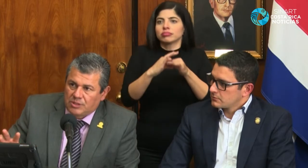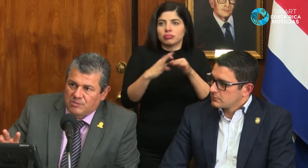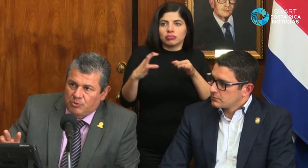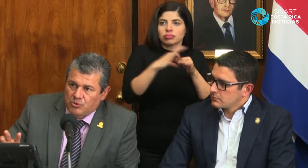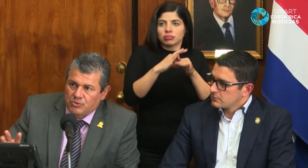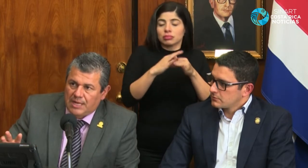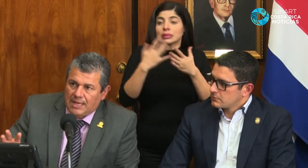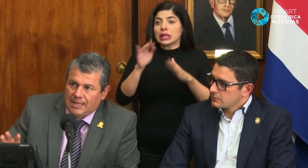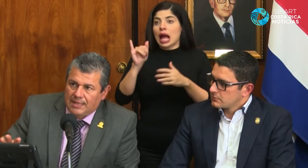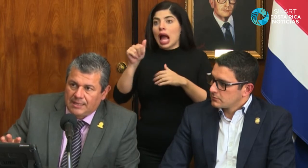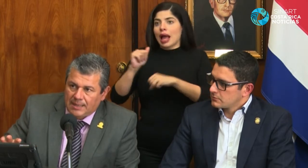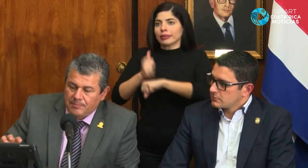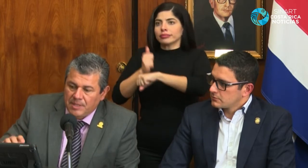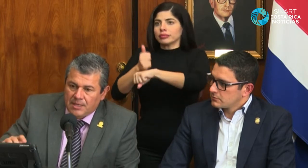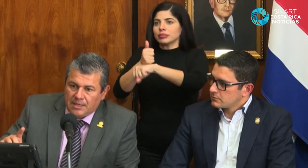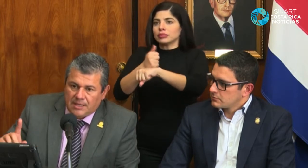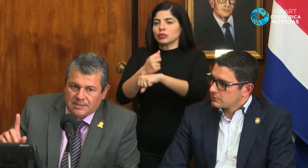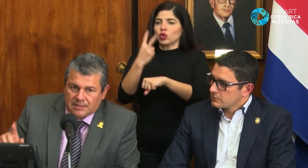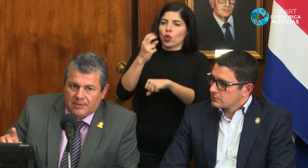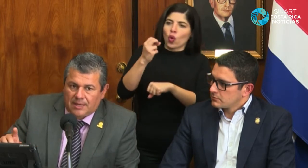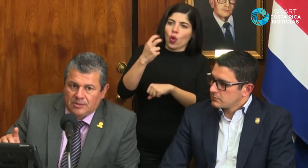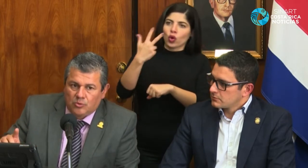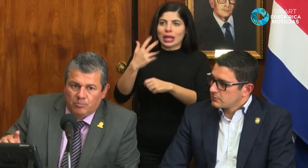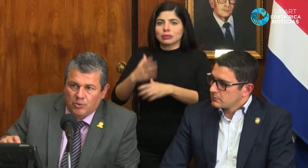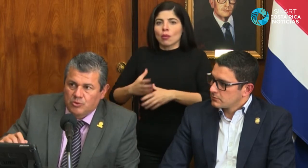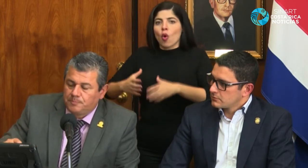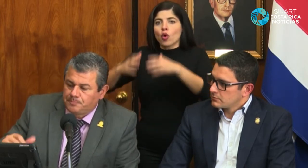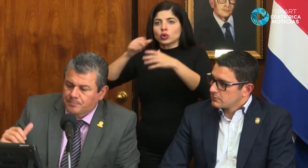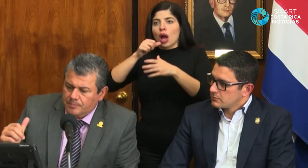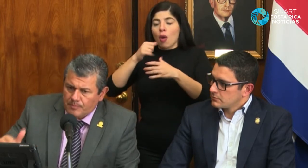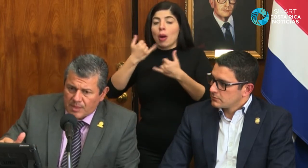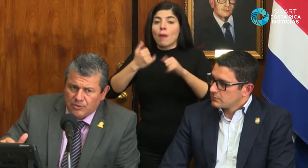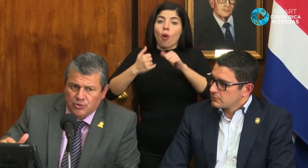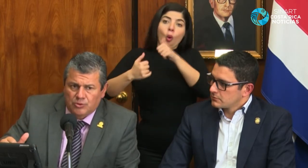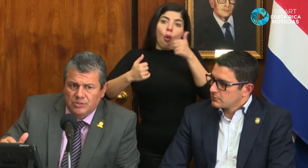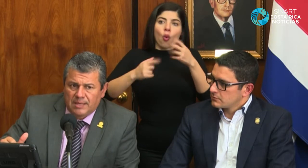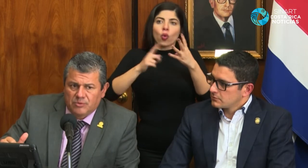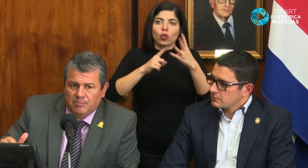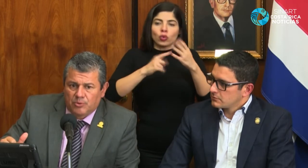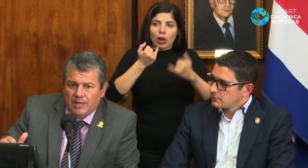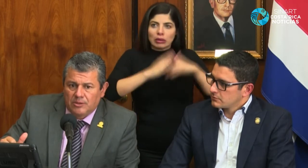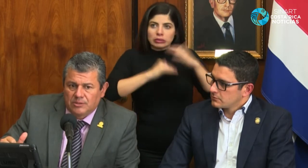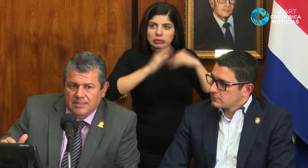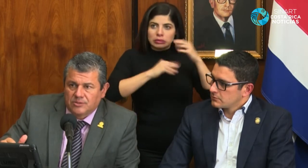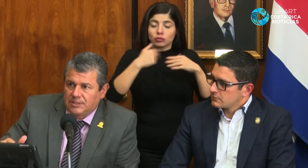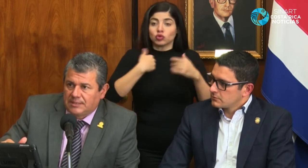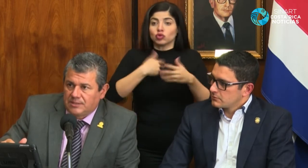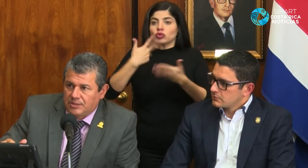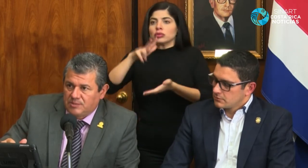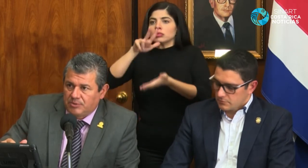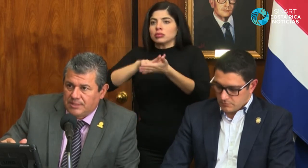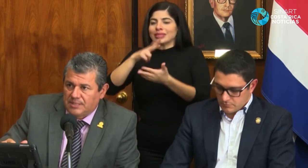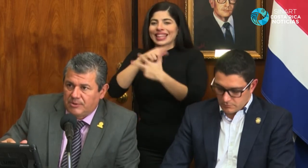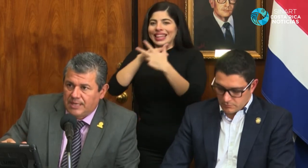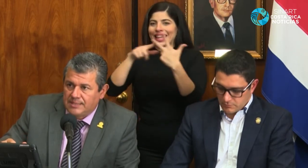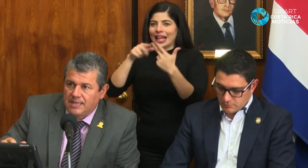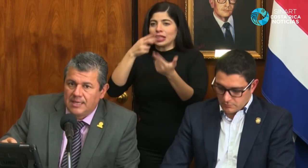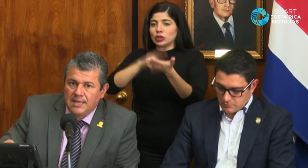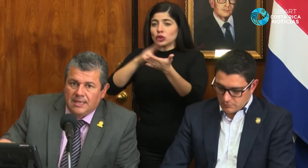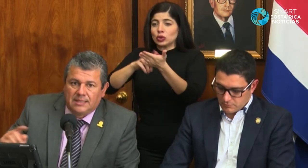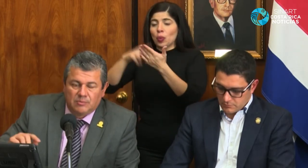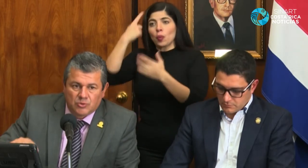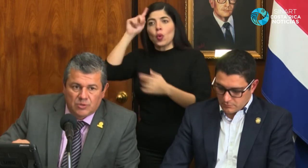2 o 3 pozos ya acá en el GAM y está trabajando un pozo. Nosotros ya hemos aprobado 3 contrataciones por extrema